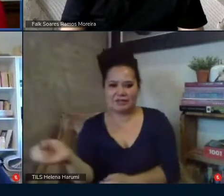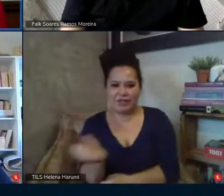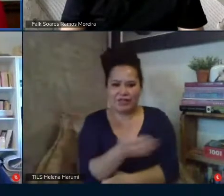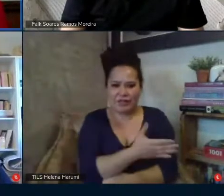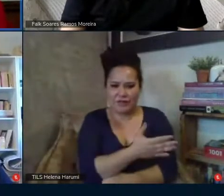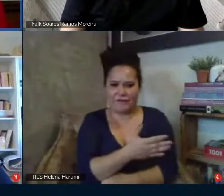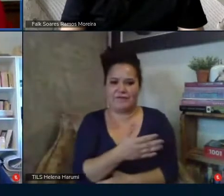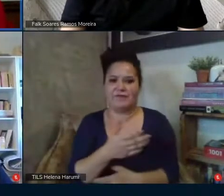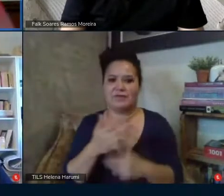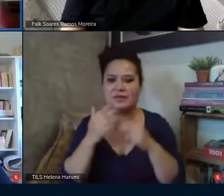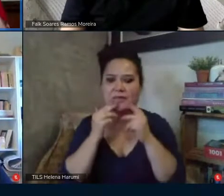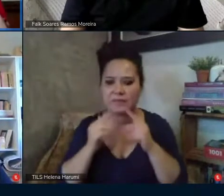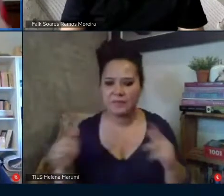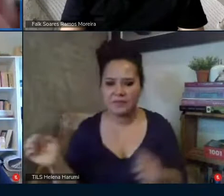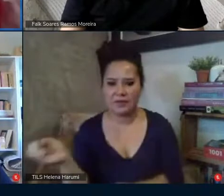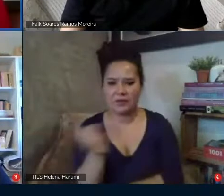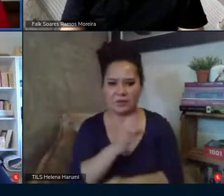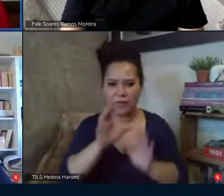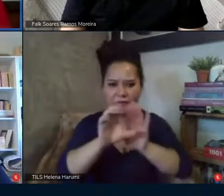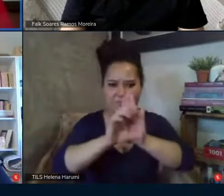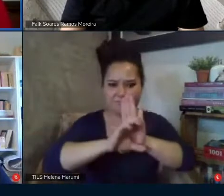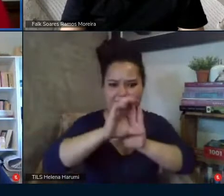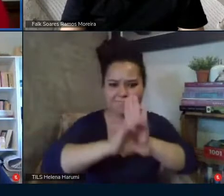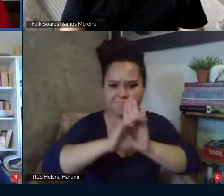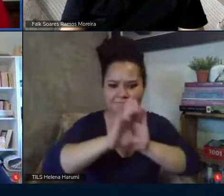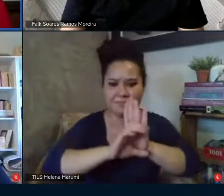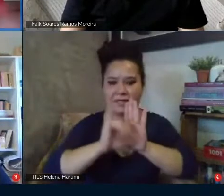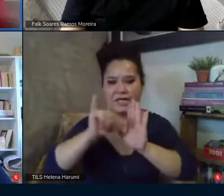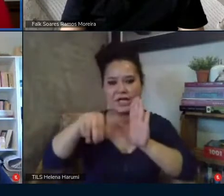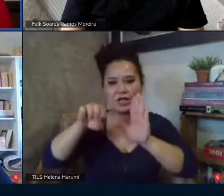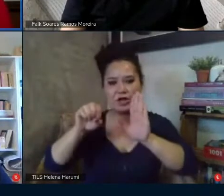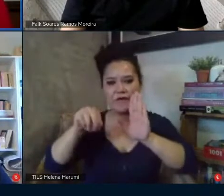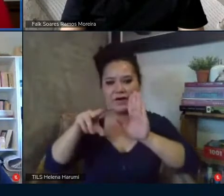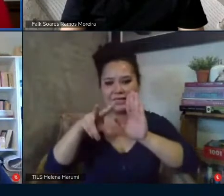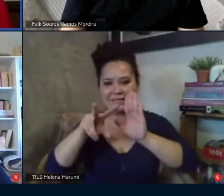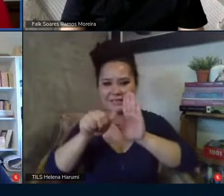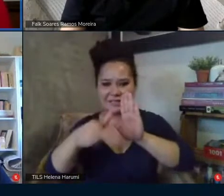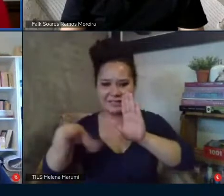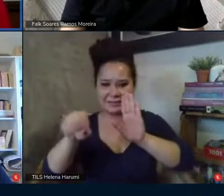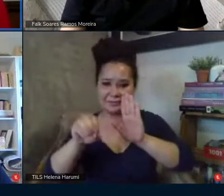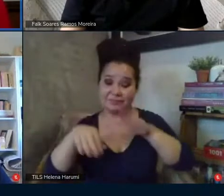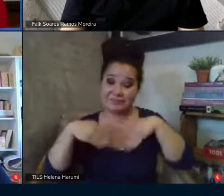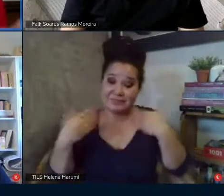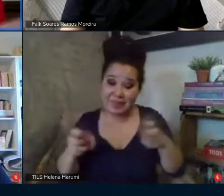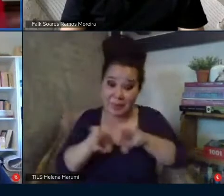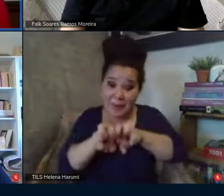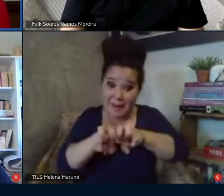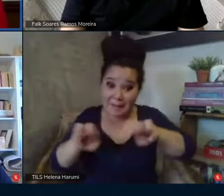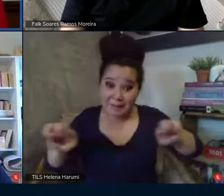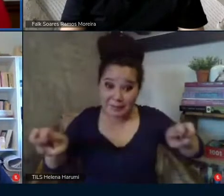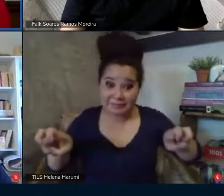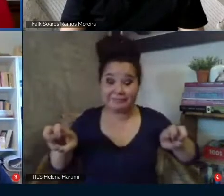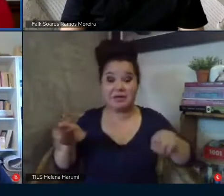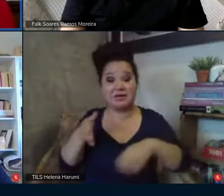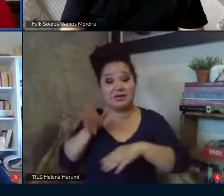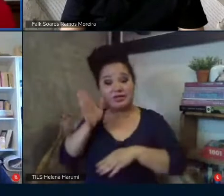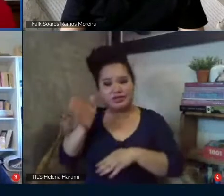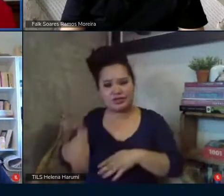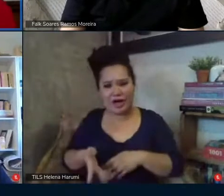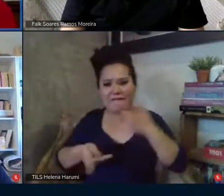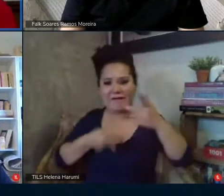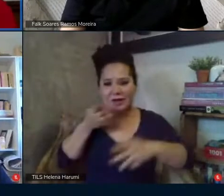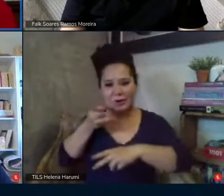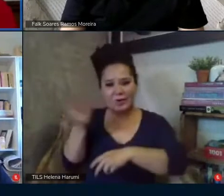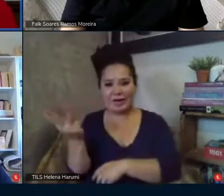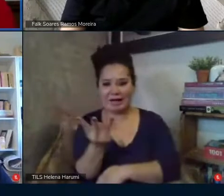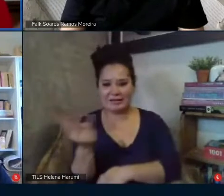Então, com a banca aprovando, a presidente só tem que ser porta-voz aqui agora, mas os três aprovaram